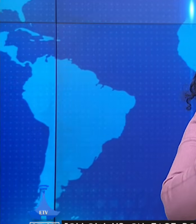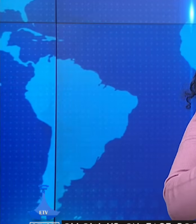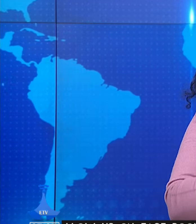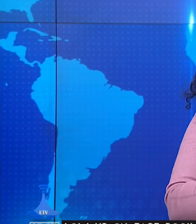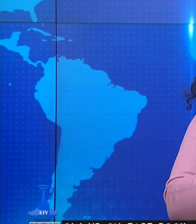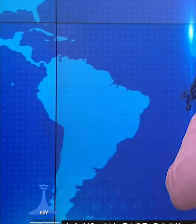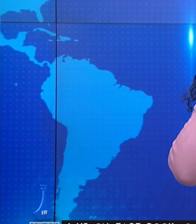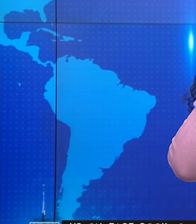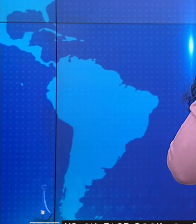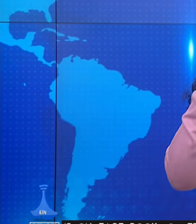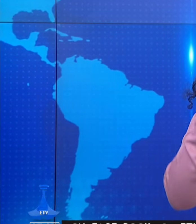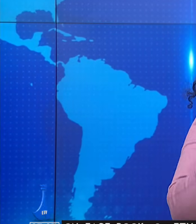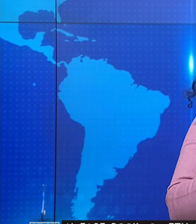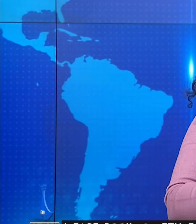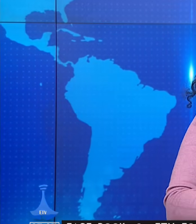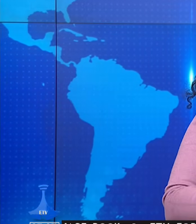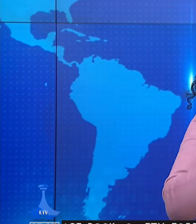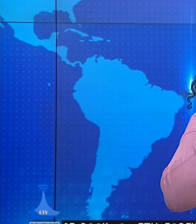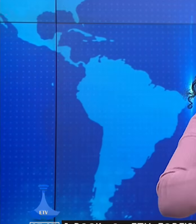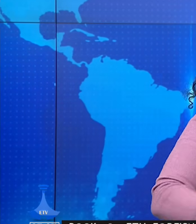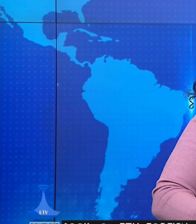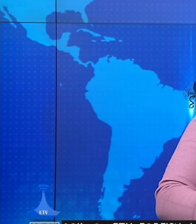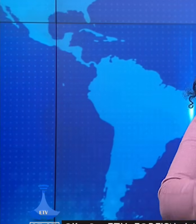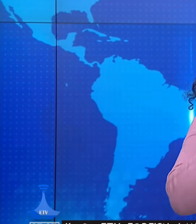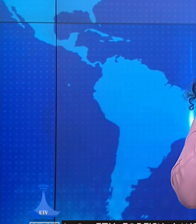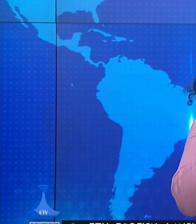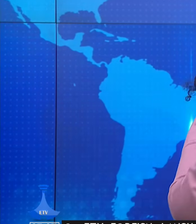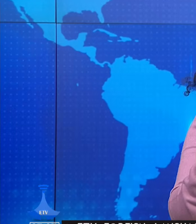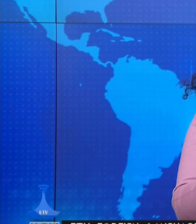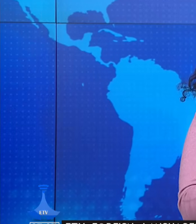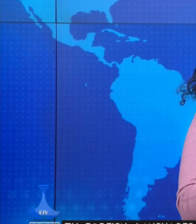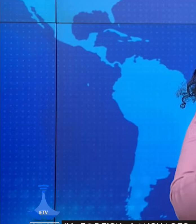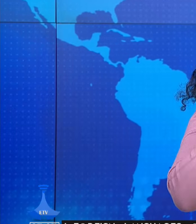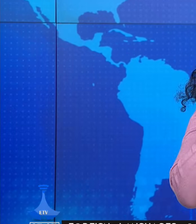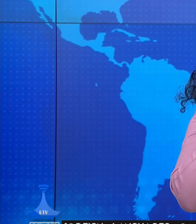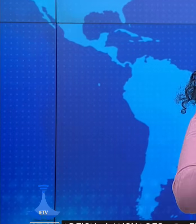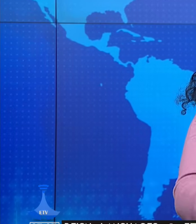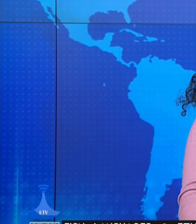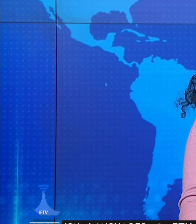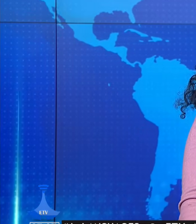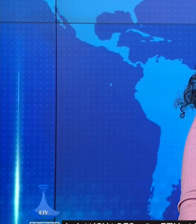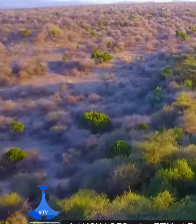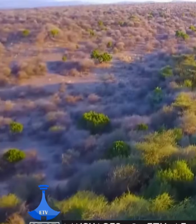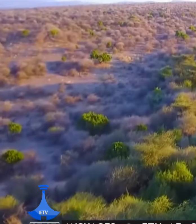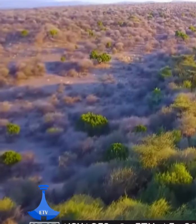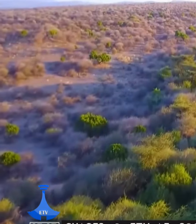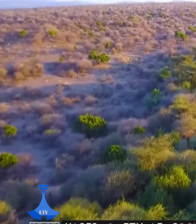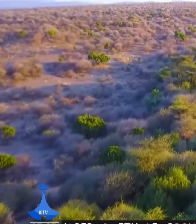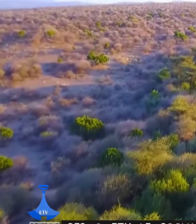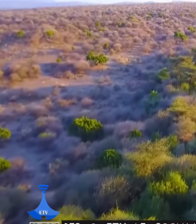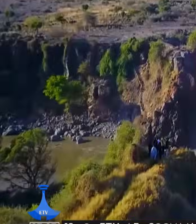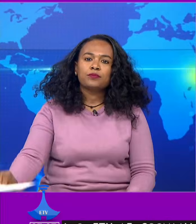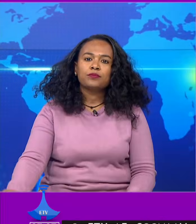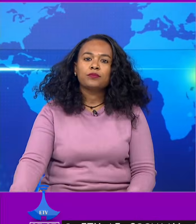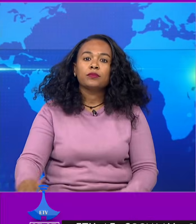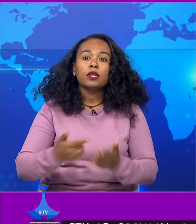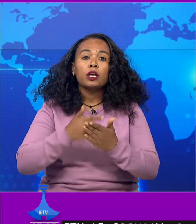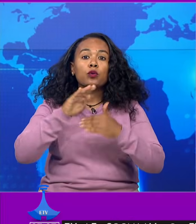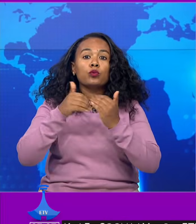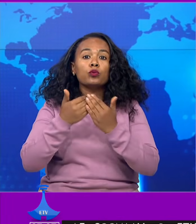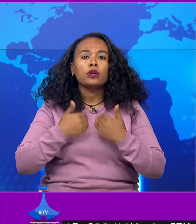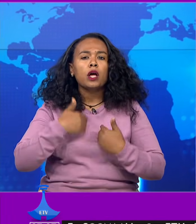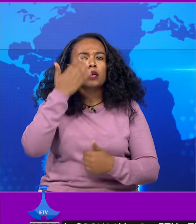ለማድረግ የተያዘው ራዕይ በተጨባጭ ውጤት እያሳየ መሆኑ ተነግሯል። ይሄ ሁሉ እያለ